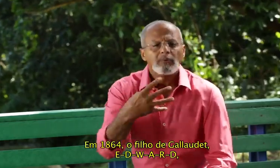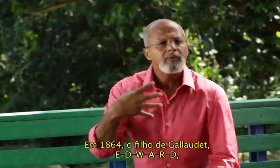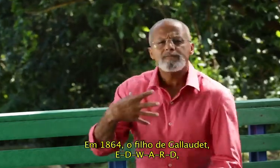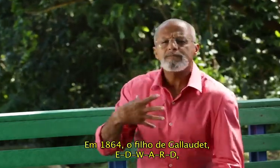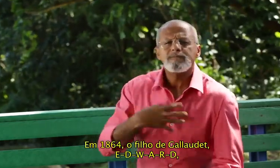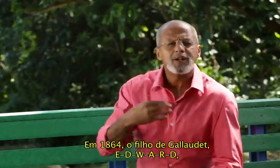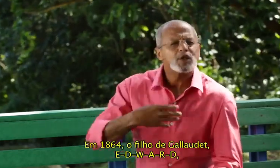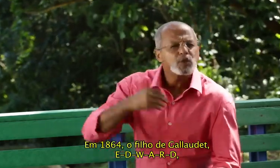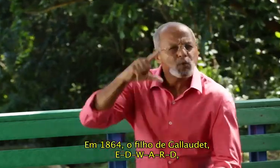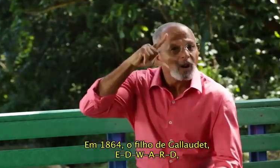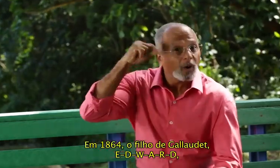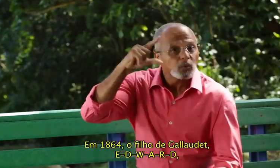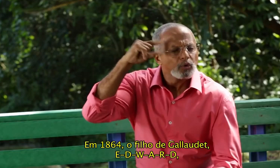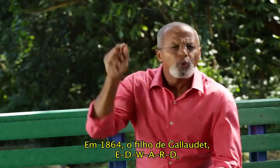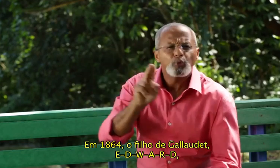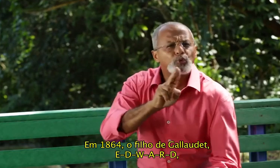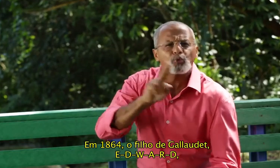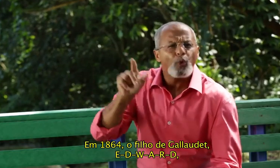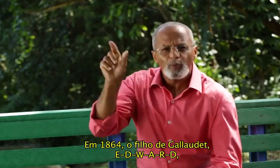1864, o filho de Gallaudet,